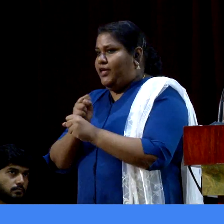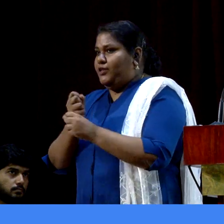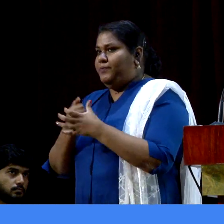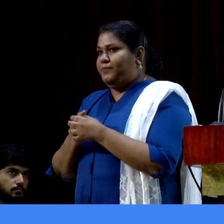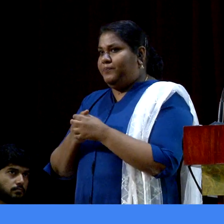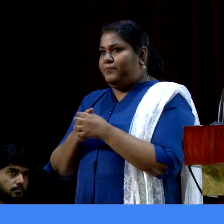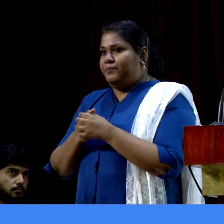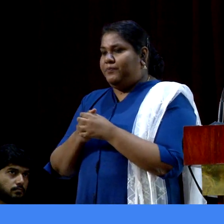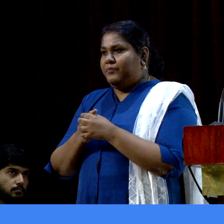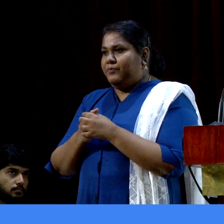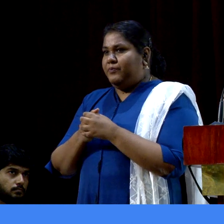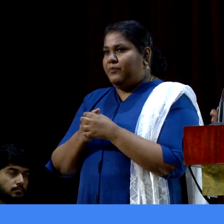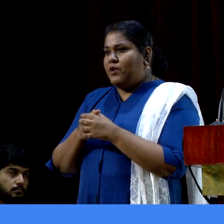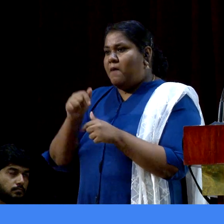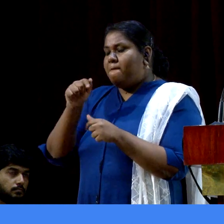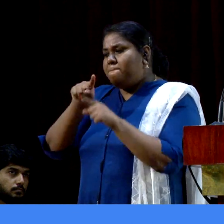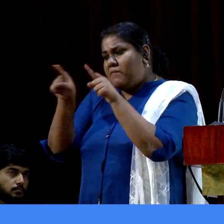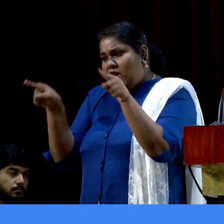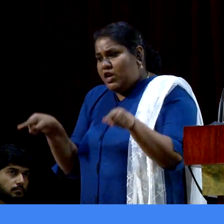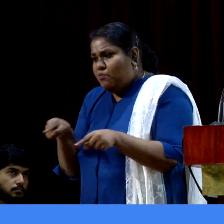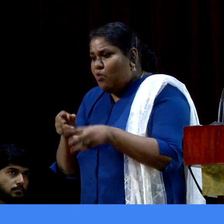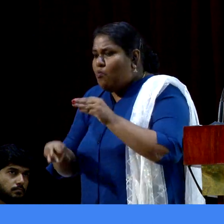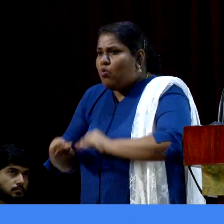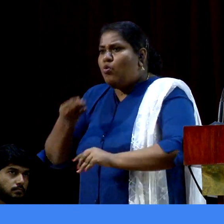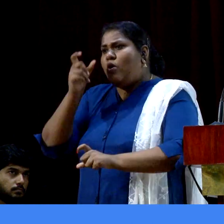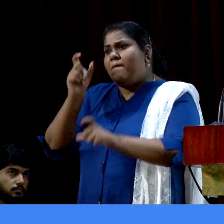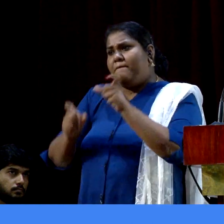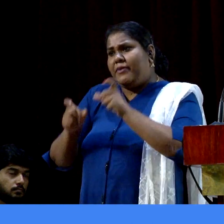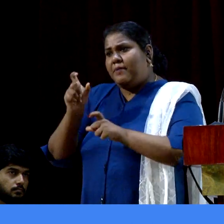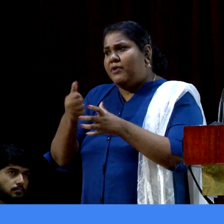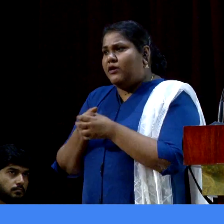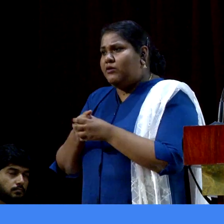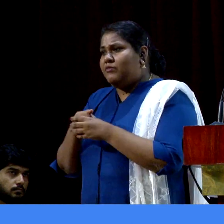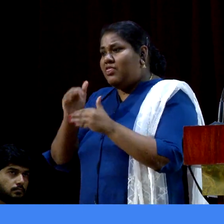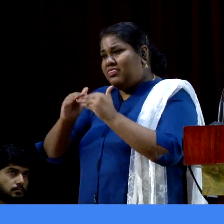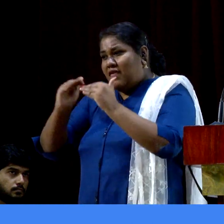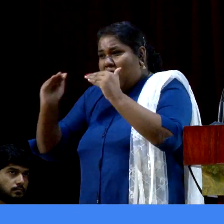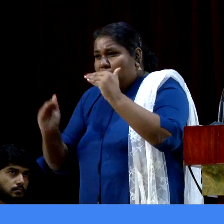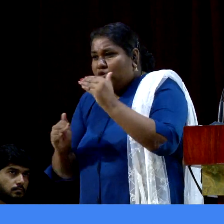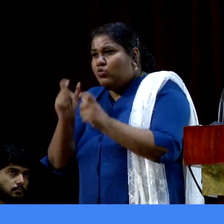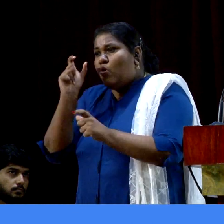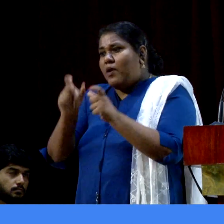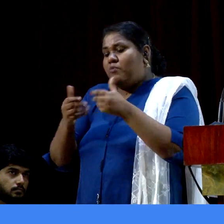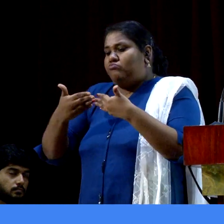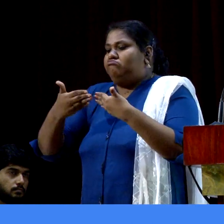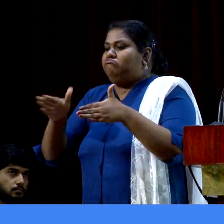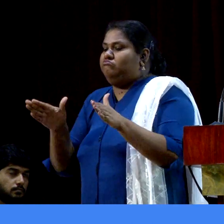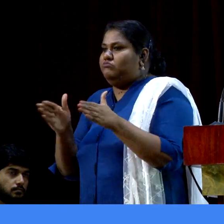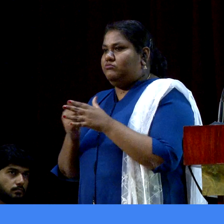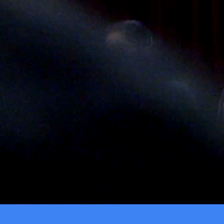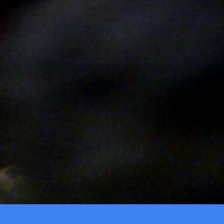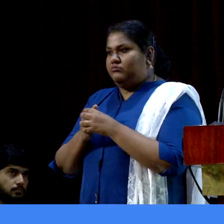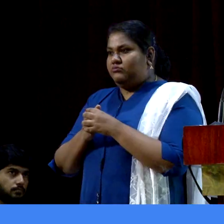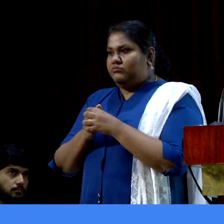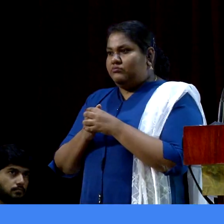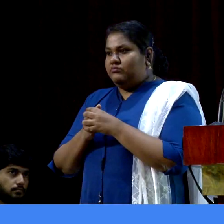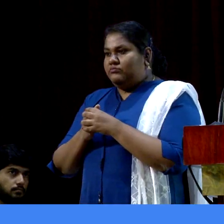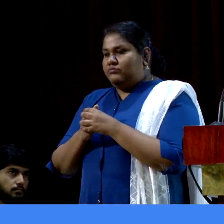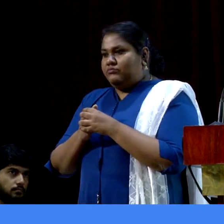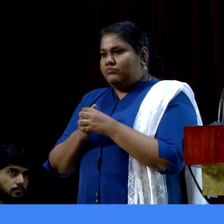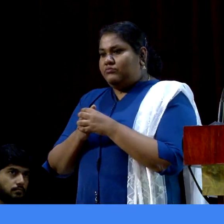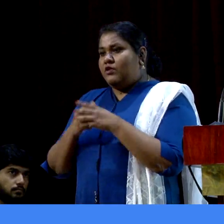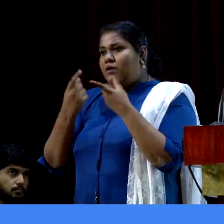யாரெல்லாம் பெரும் முதலாளிகளோ பெரும் நில உரிமையாளர்களோ அவர்களெல்லாம் அவர்களுக்கு சார்ந்தவர்களிடம் நிலத்தை ஒப்படைத்து வைத்திருந்தார்கள்.